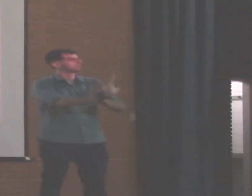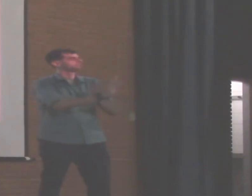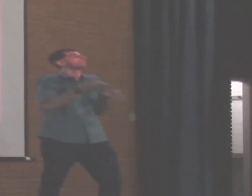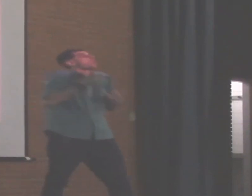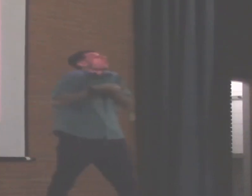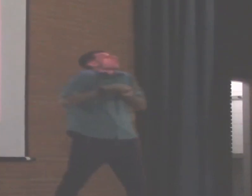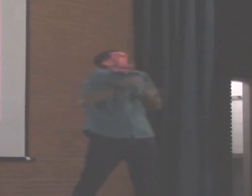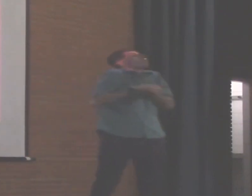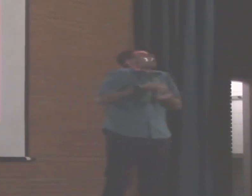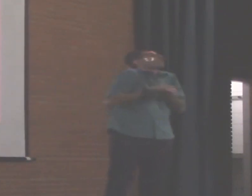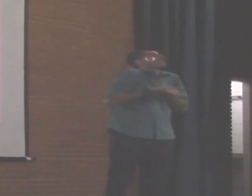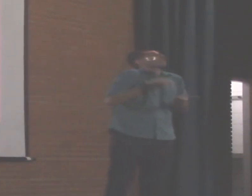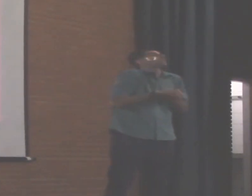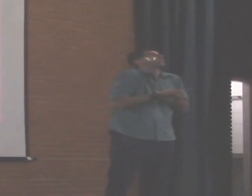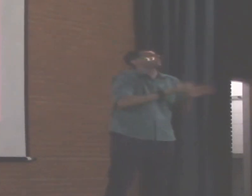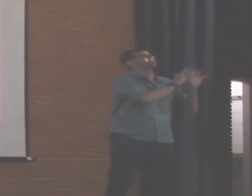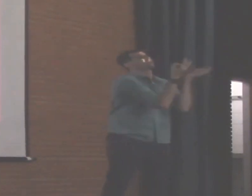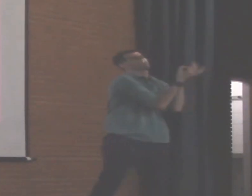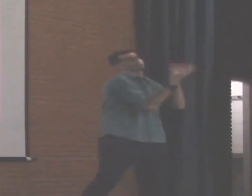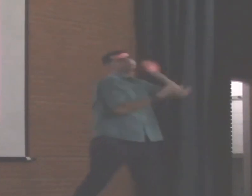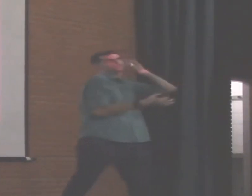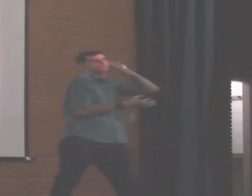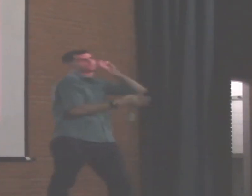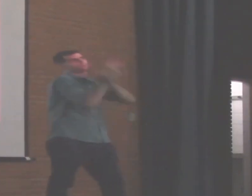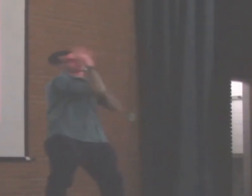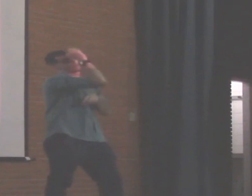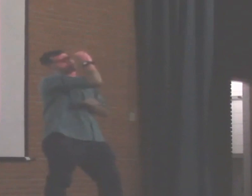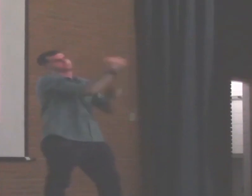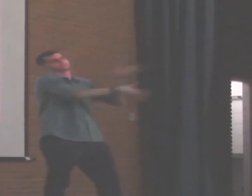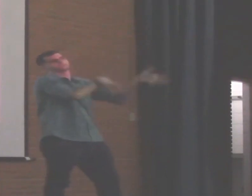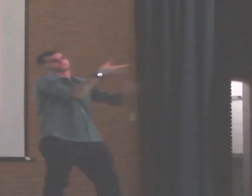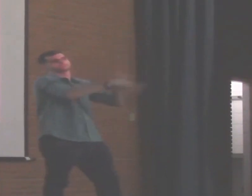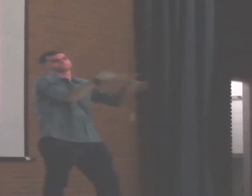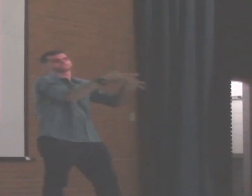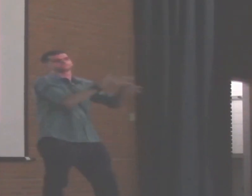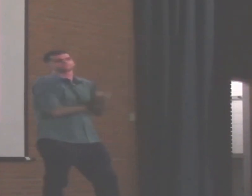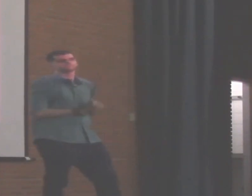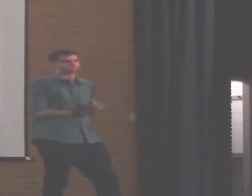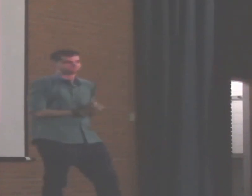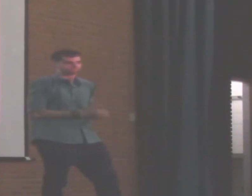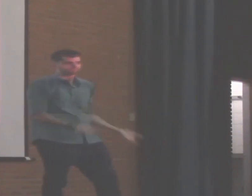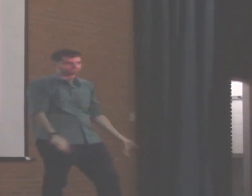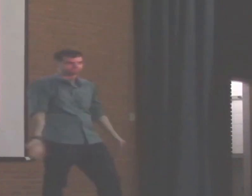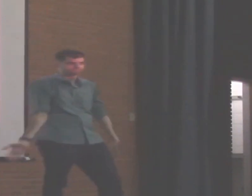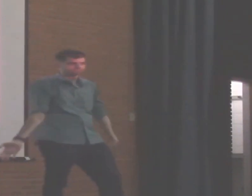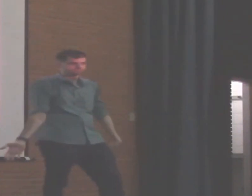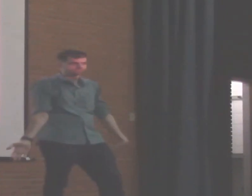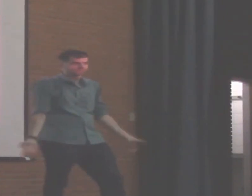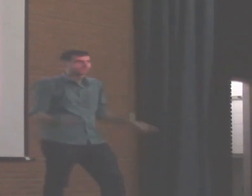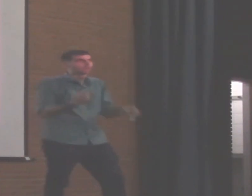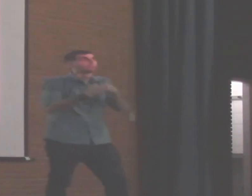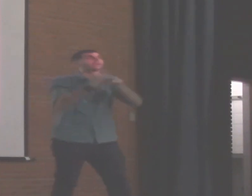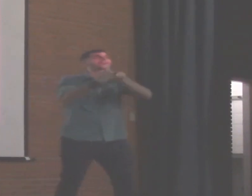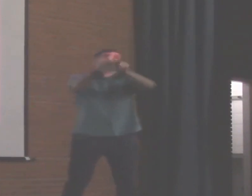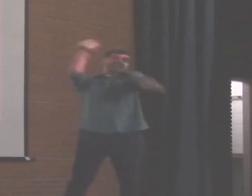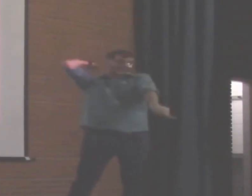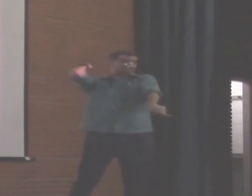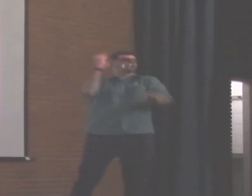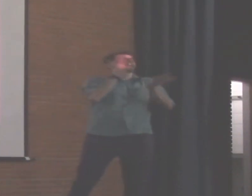nessas questões sérias, né, familiares. Por exemplo, os ouvintes aprenderem, essa exigência maior para